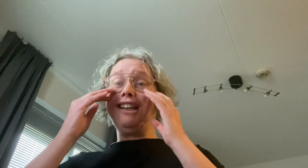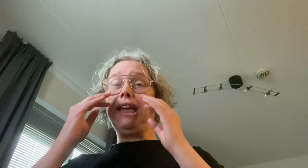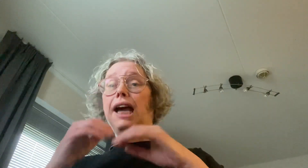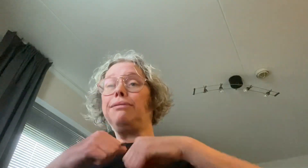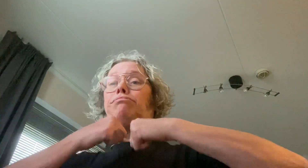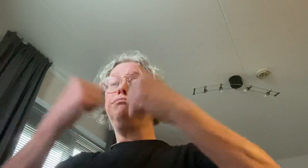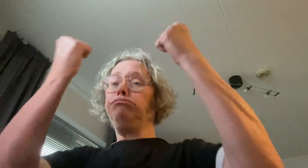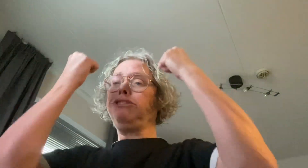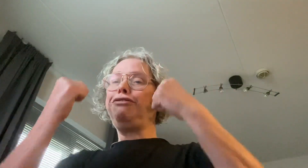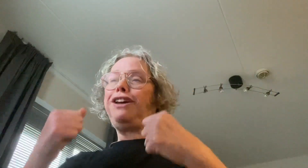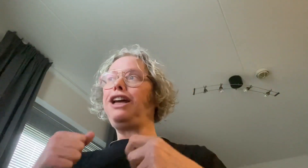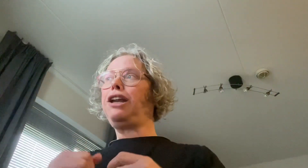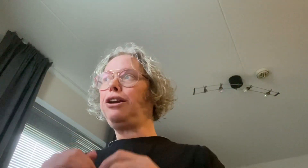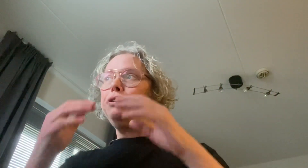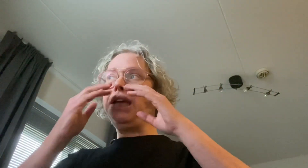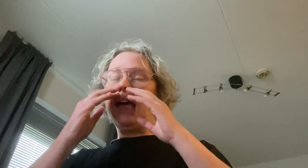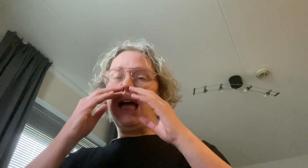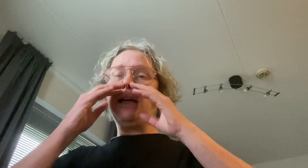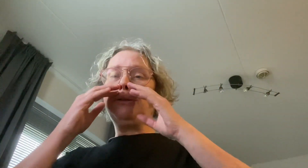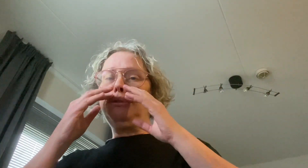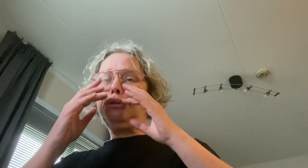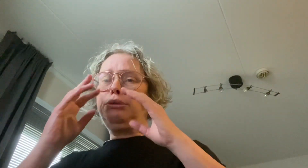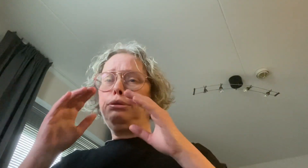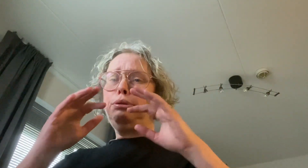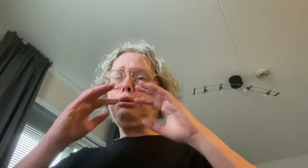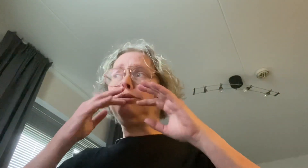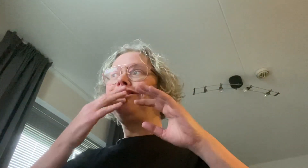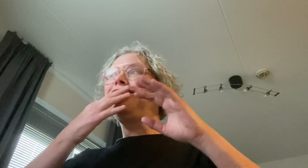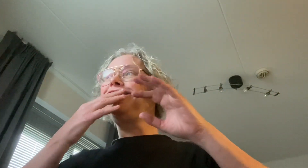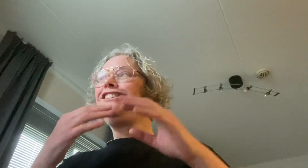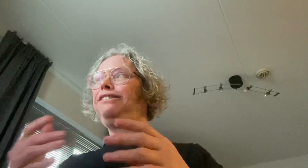Veronica. Veronica, oeh.